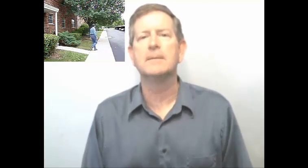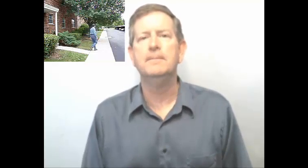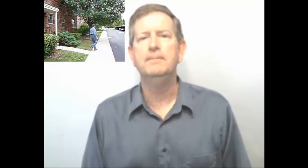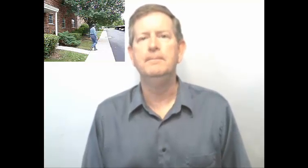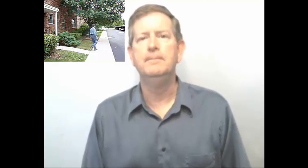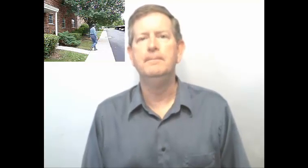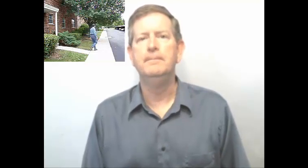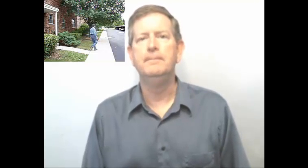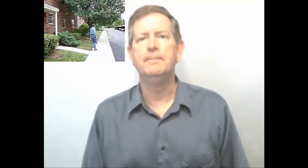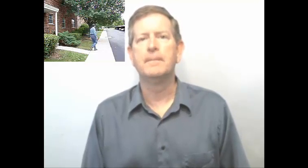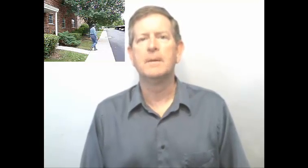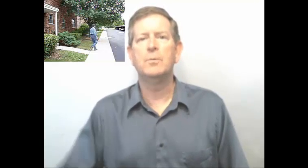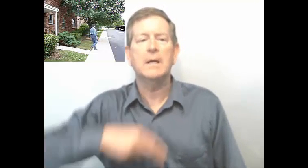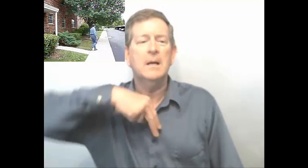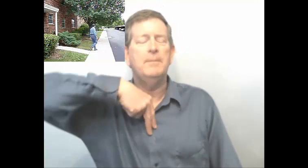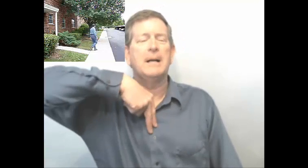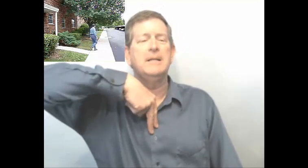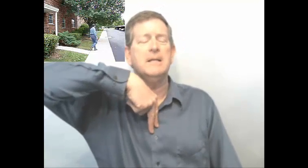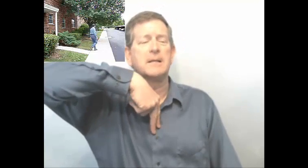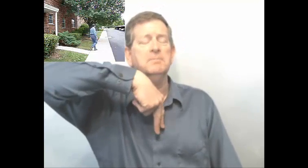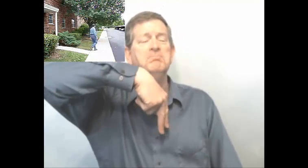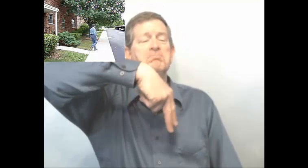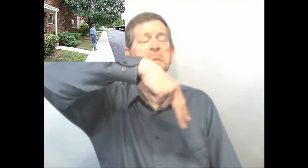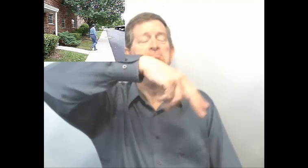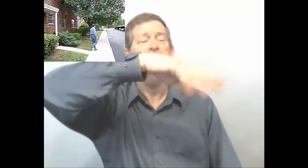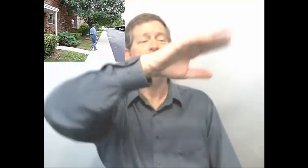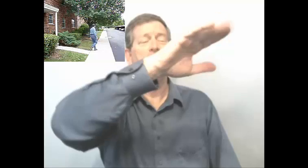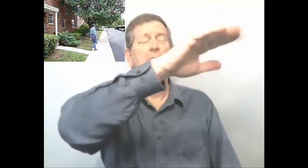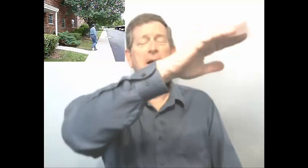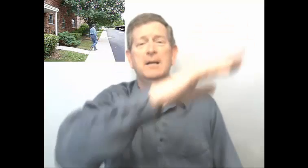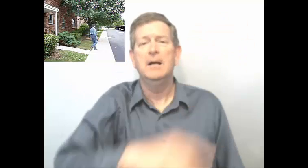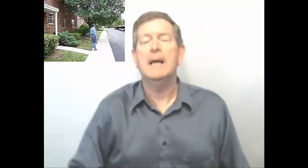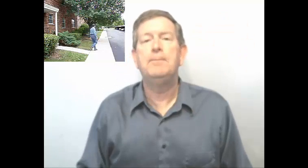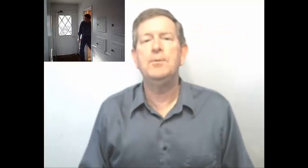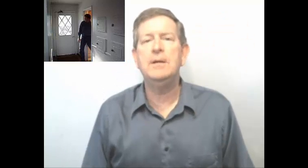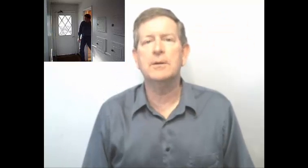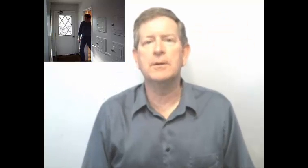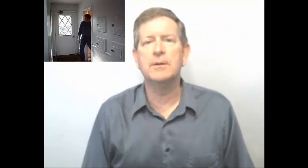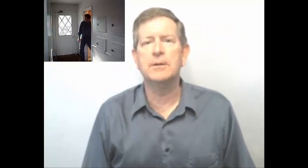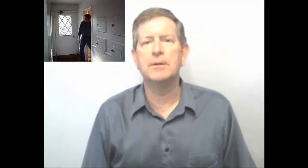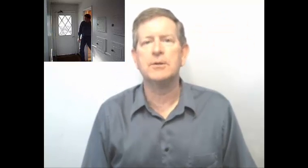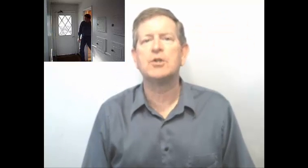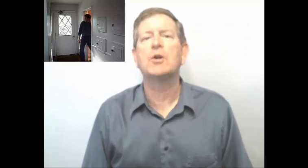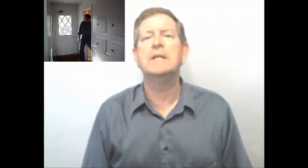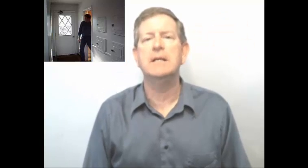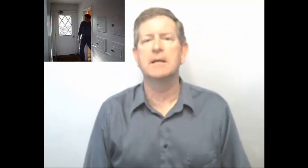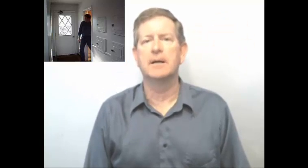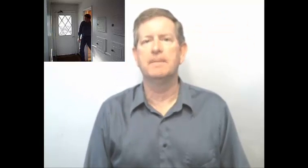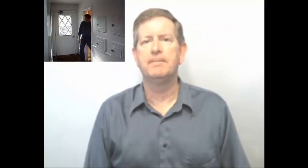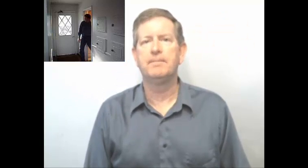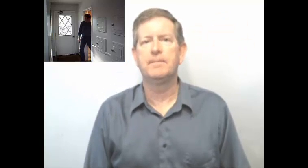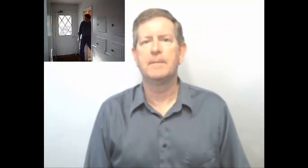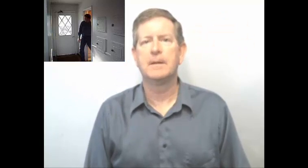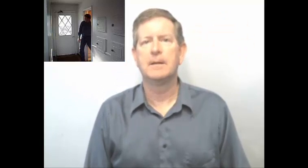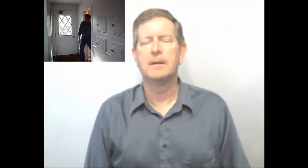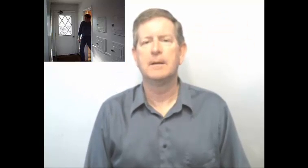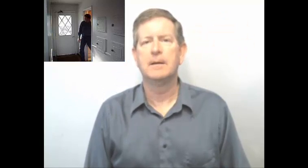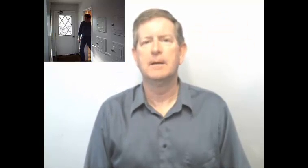partir. Oui, partir. Au revoir. Et puis, sortir.